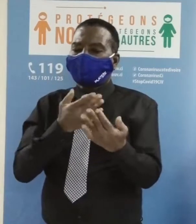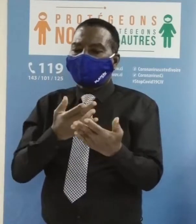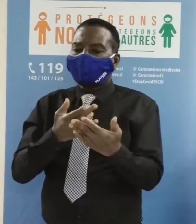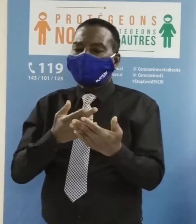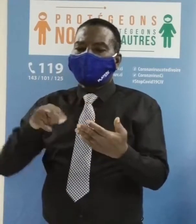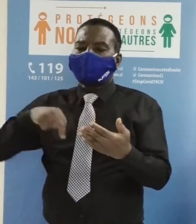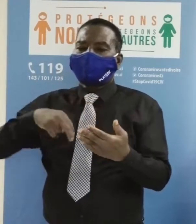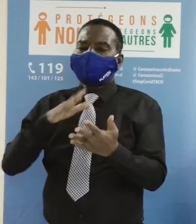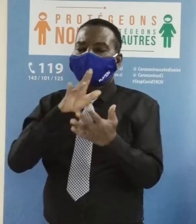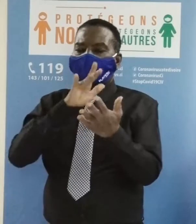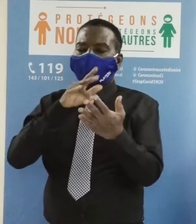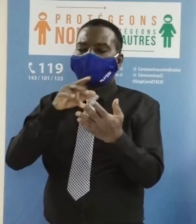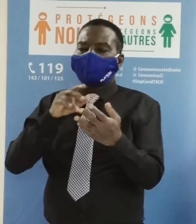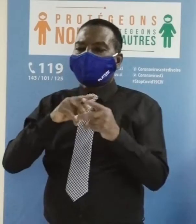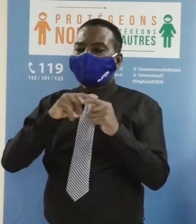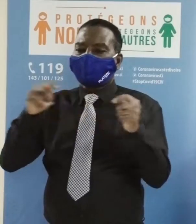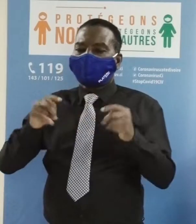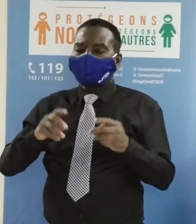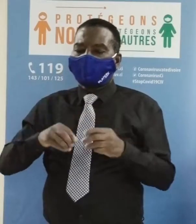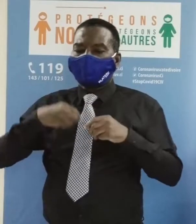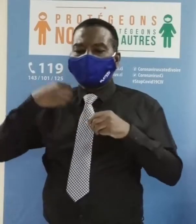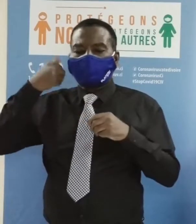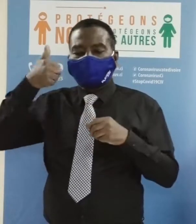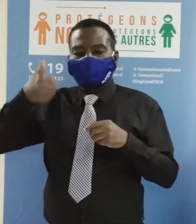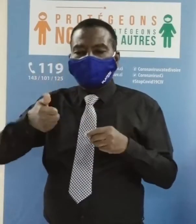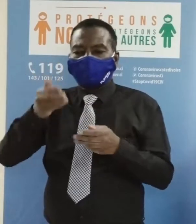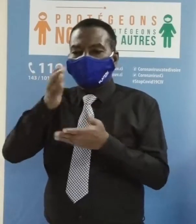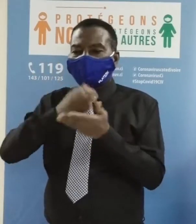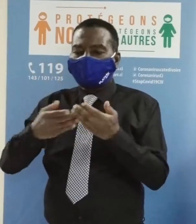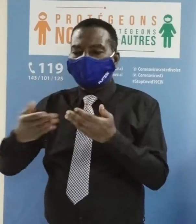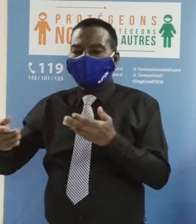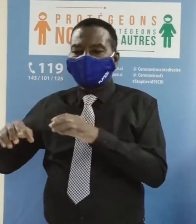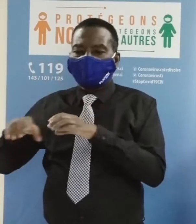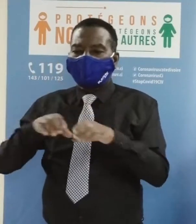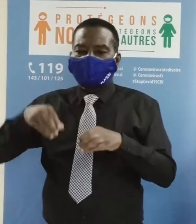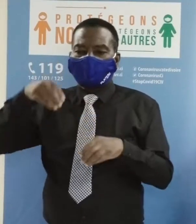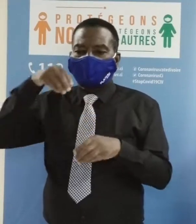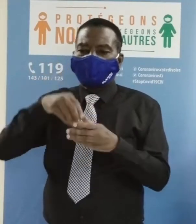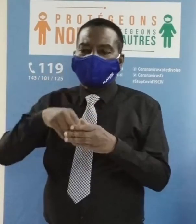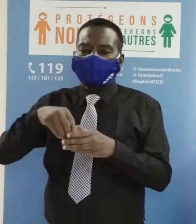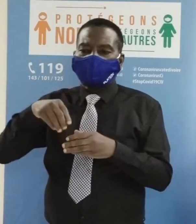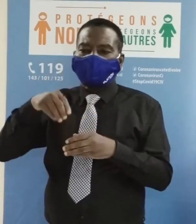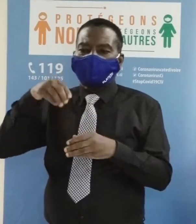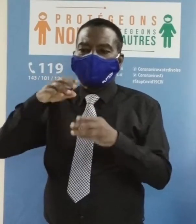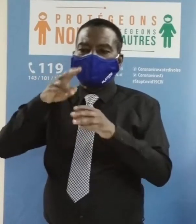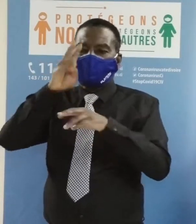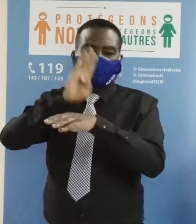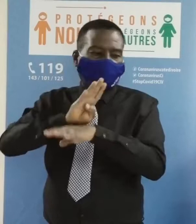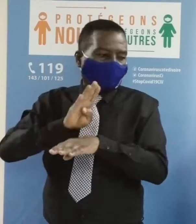que très bientôt quelque chose sera fait pour leur ville de bouaké